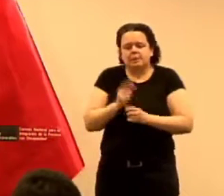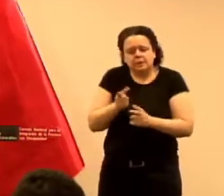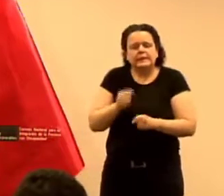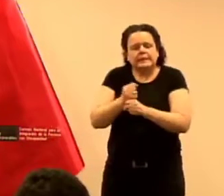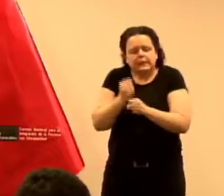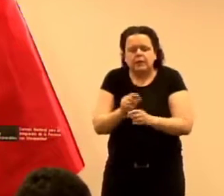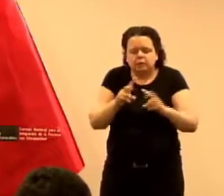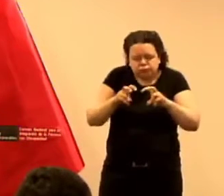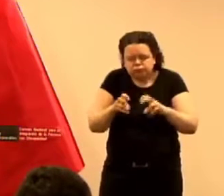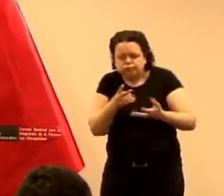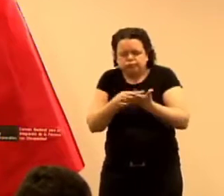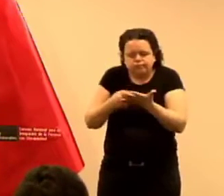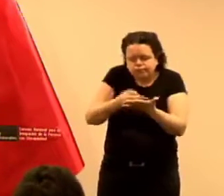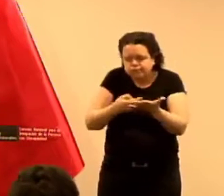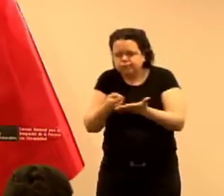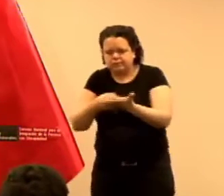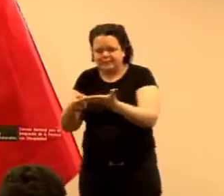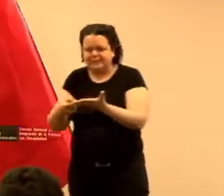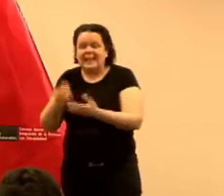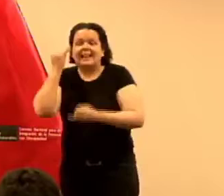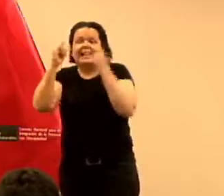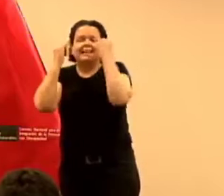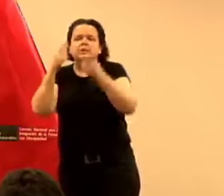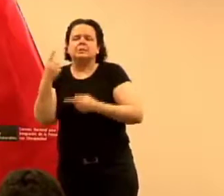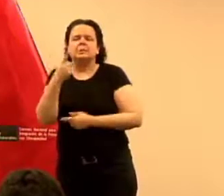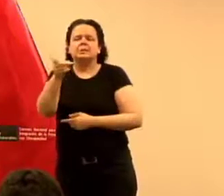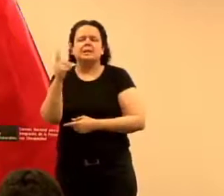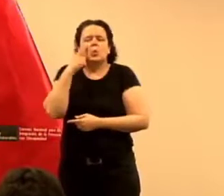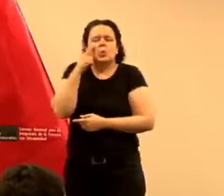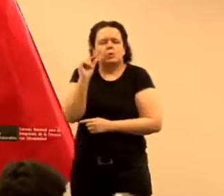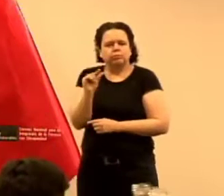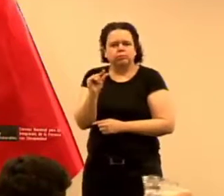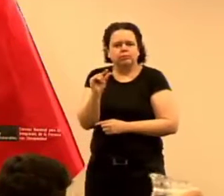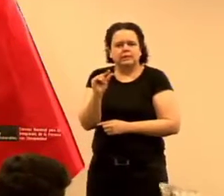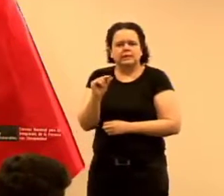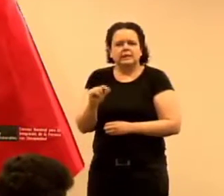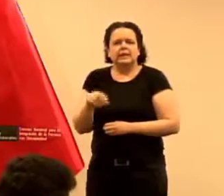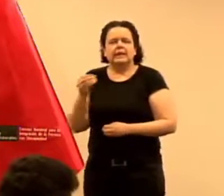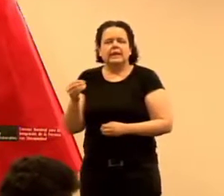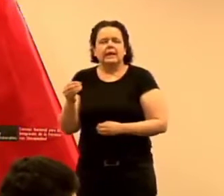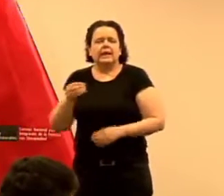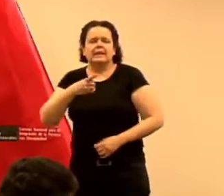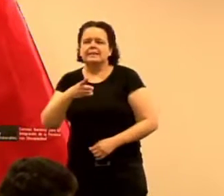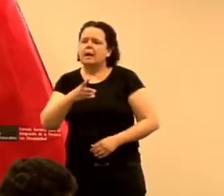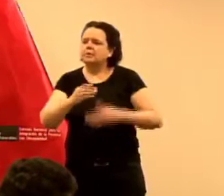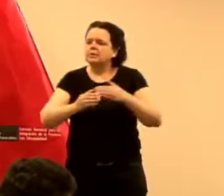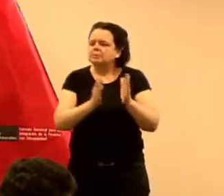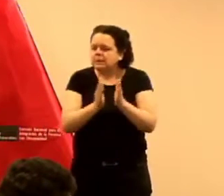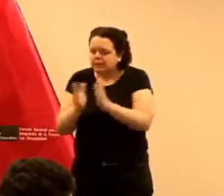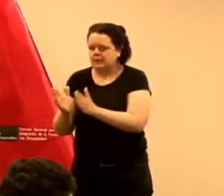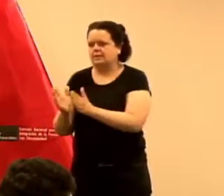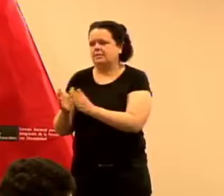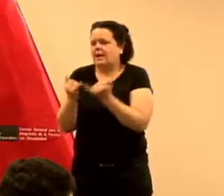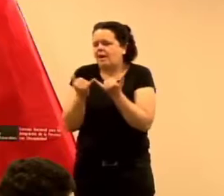estas preguntas. Entonces, la idea es solamente que ustedes conozcan que hay un esfuerzo que está actualmente en curso para